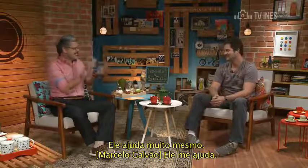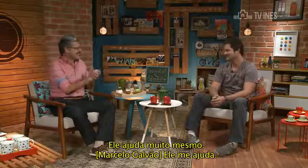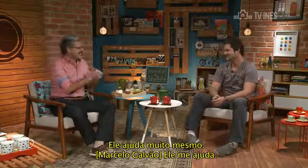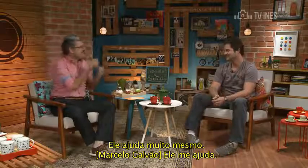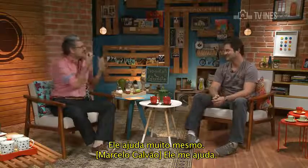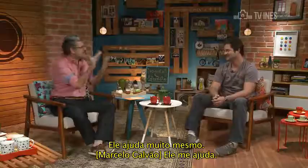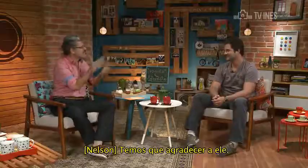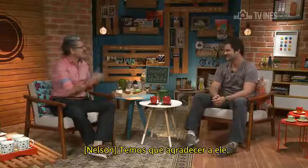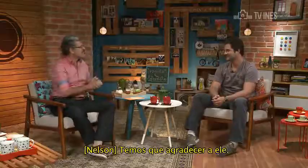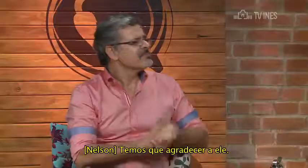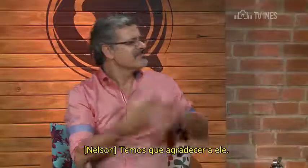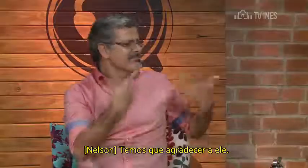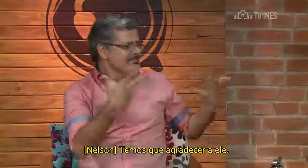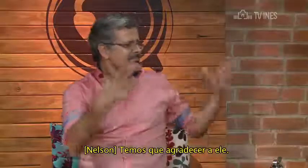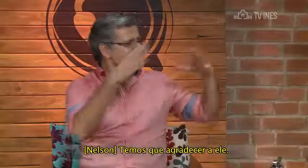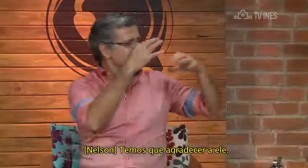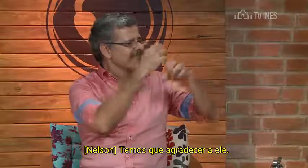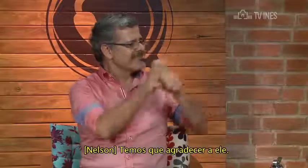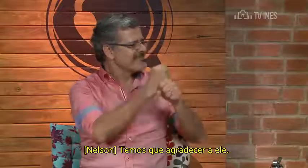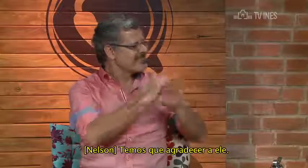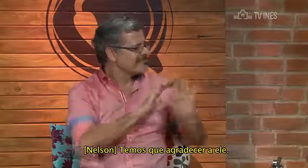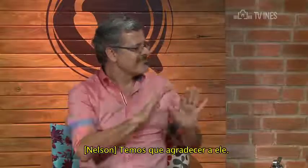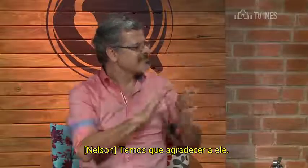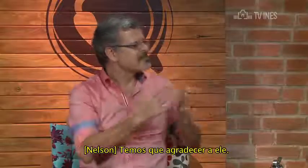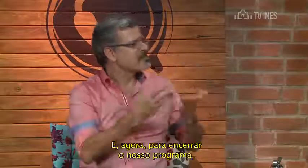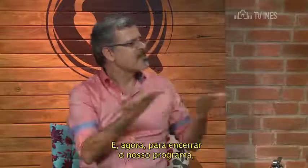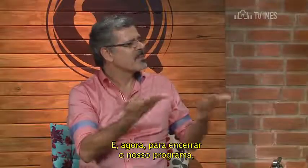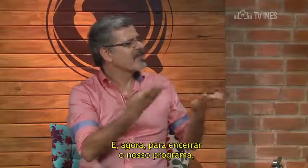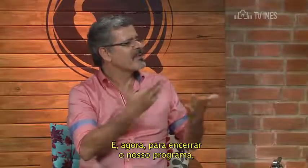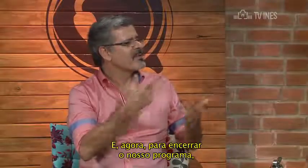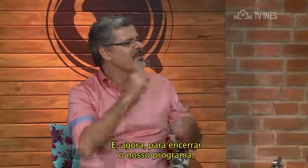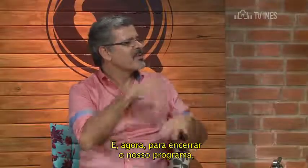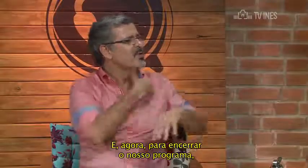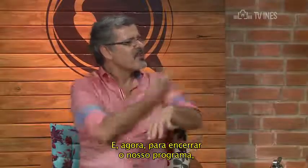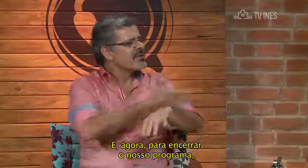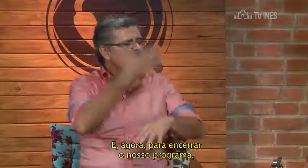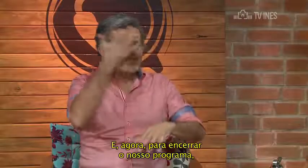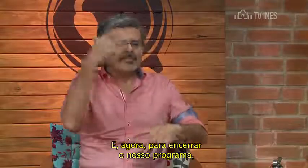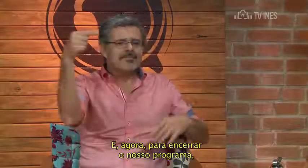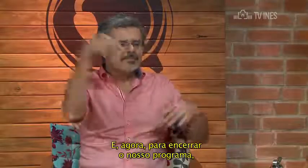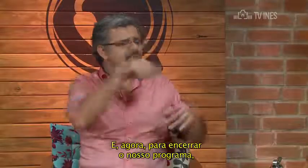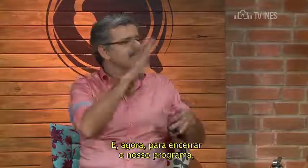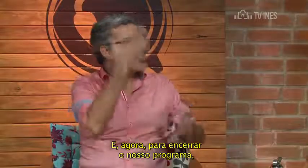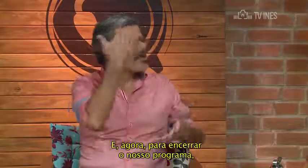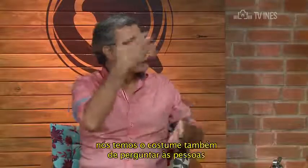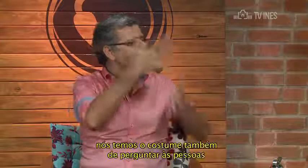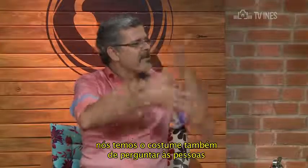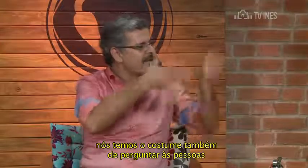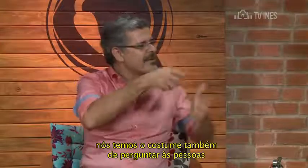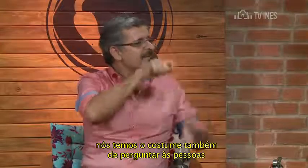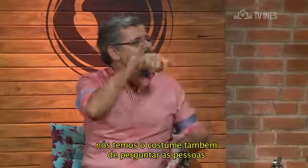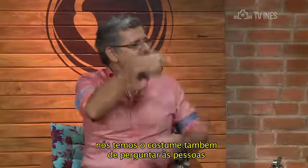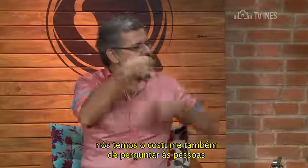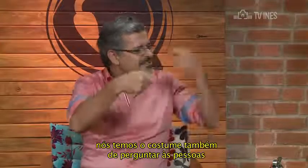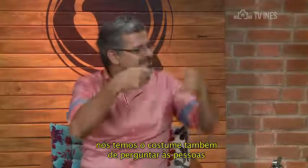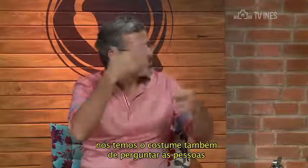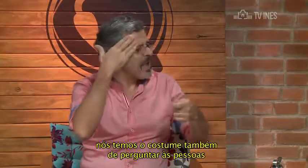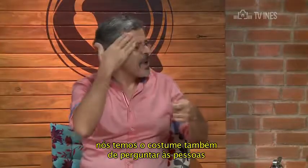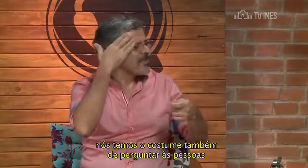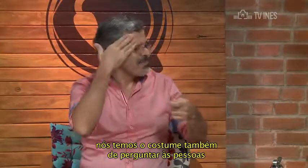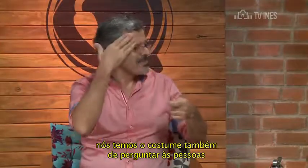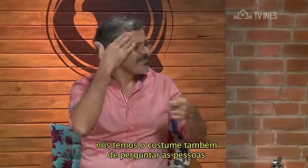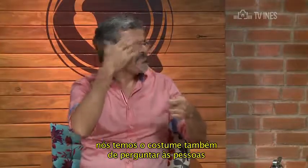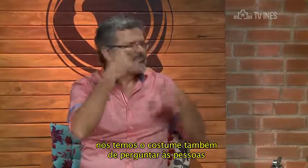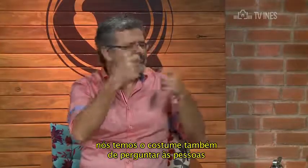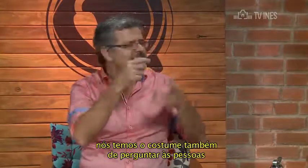mesmo. Temos que agradecer a ele. E agora, para encerrar o nosso programa, nós temos o costume